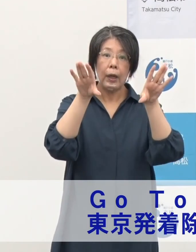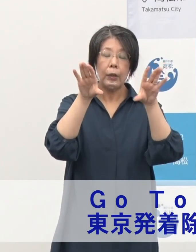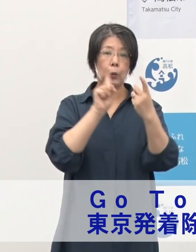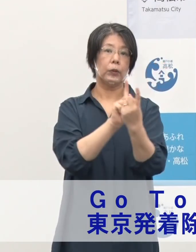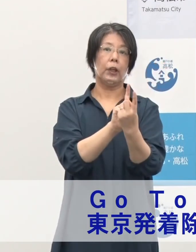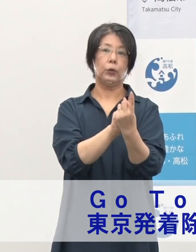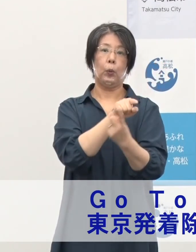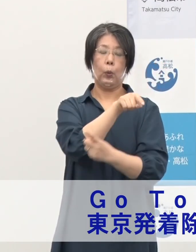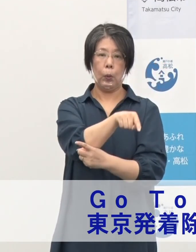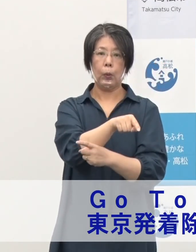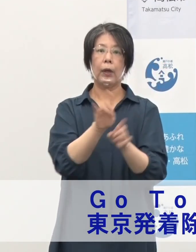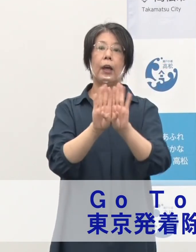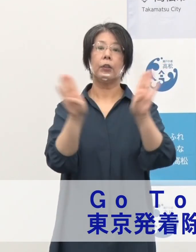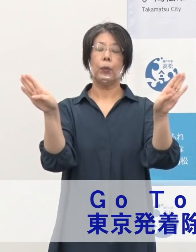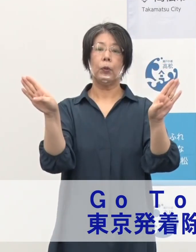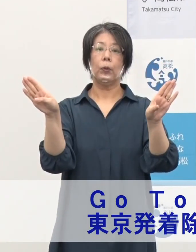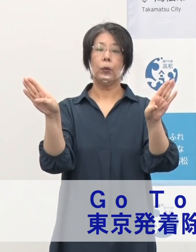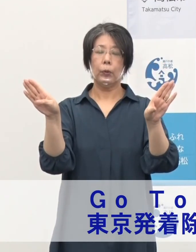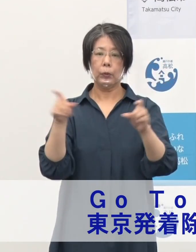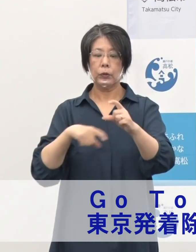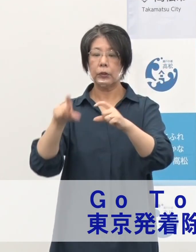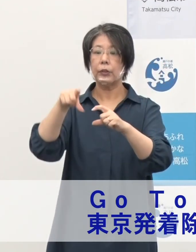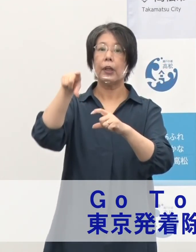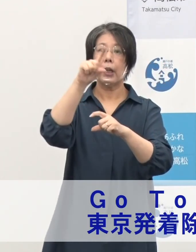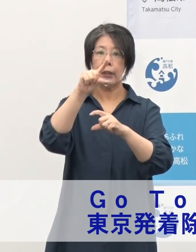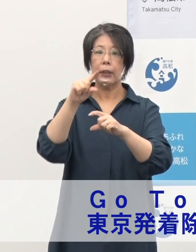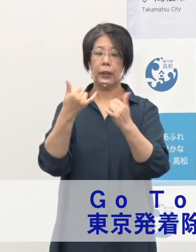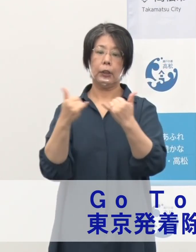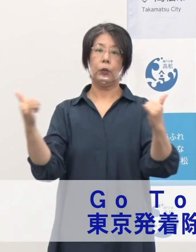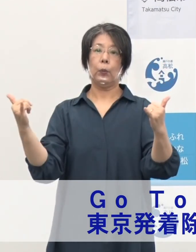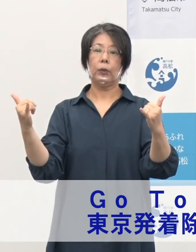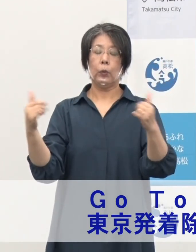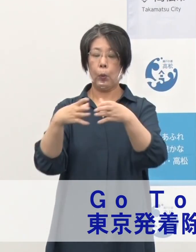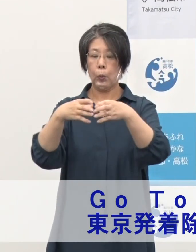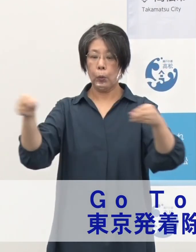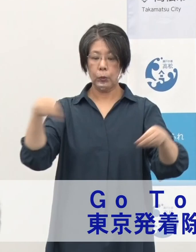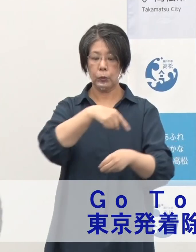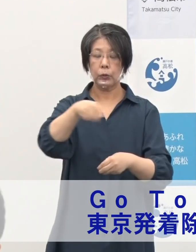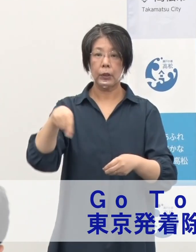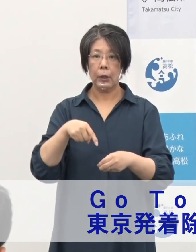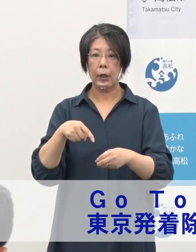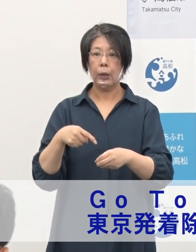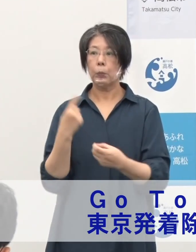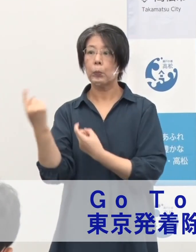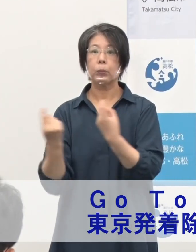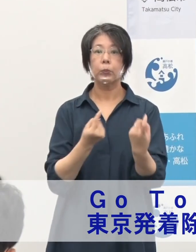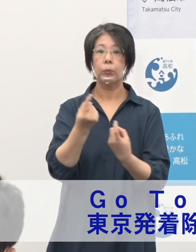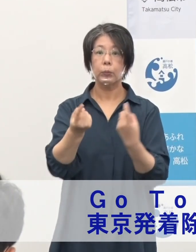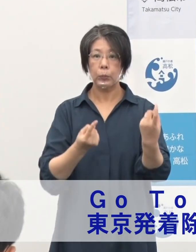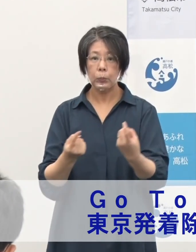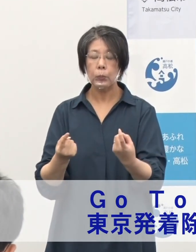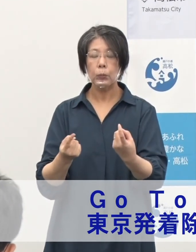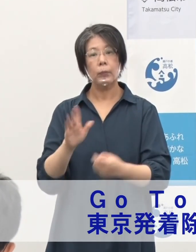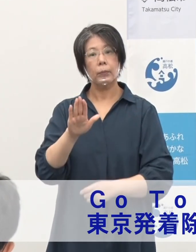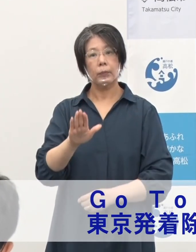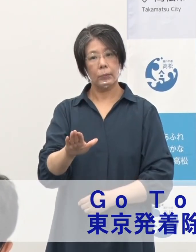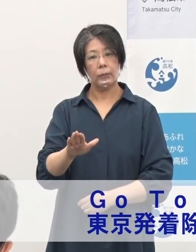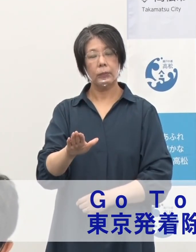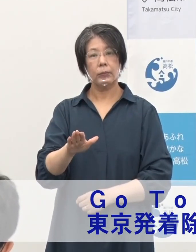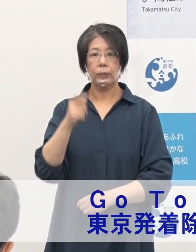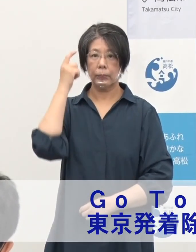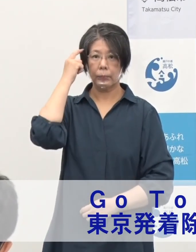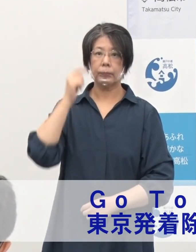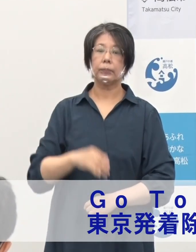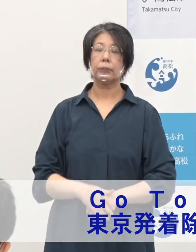なるということでより沢山の人が大きく税国内ということ観光という事ですが動き出すのかなというふうに